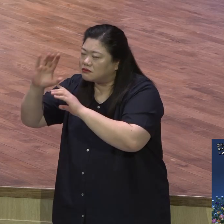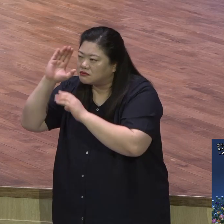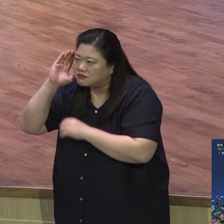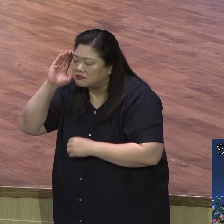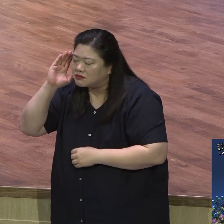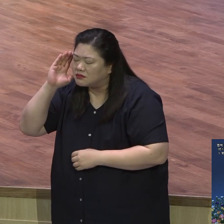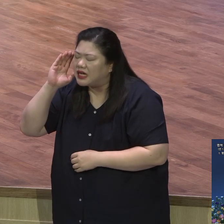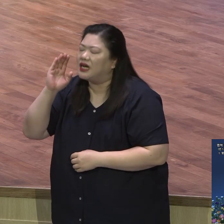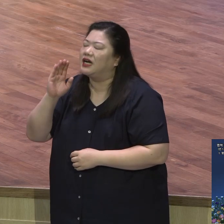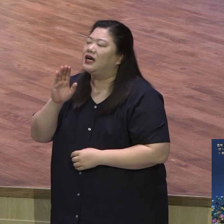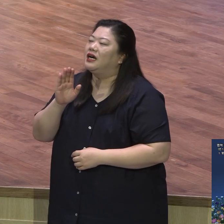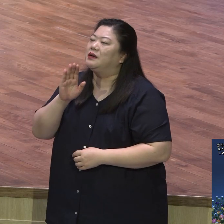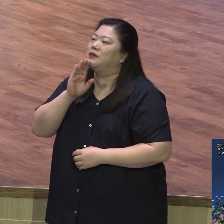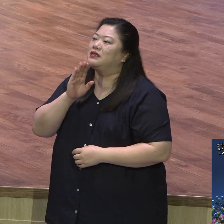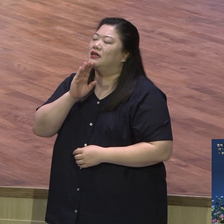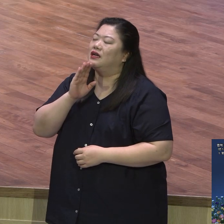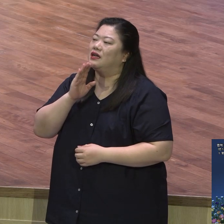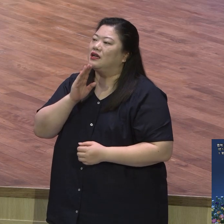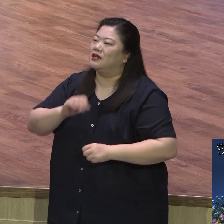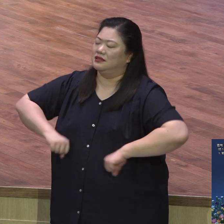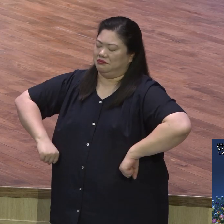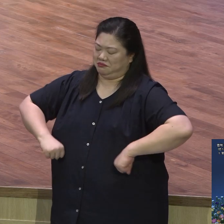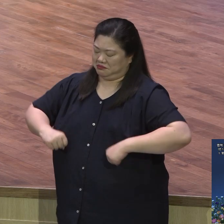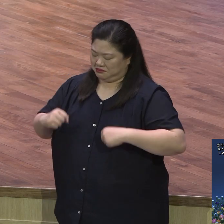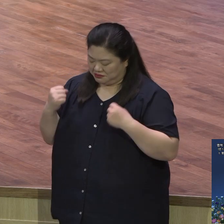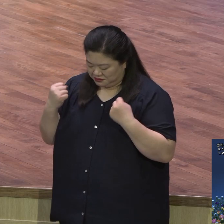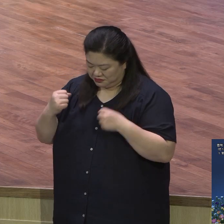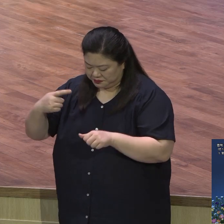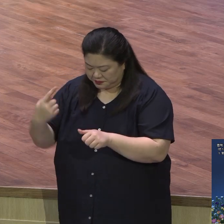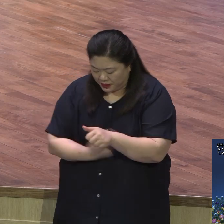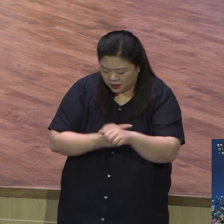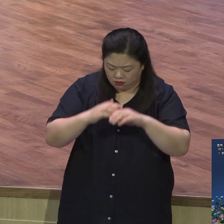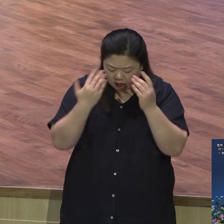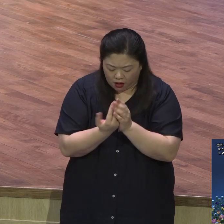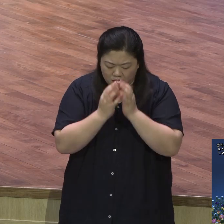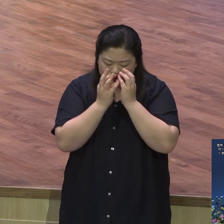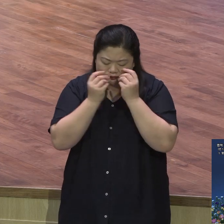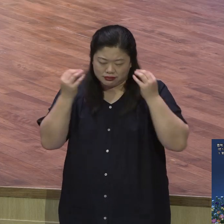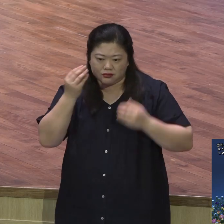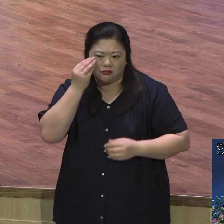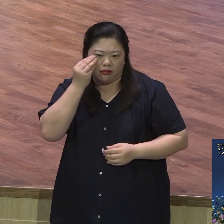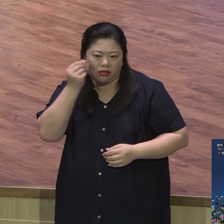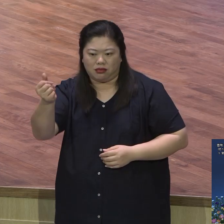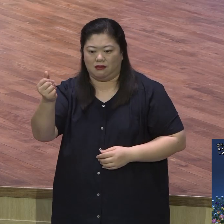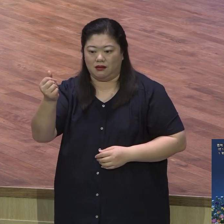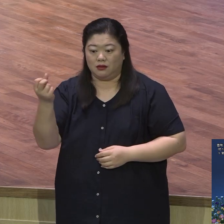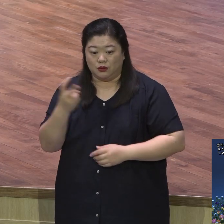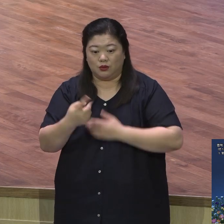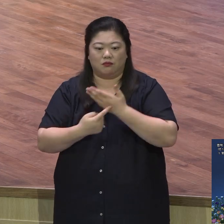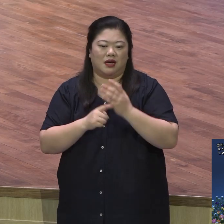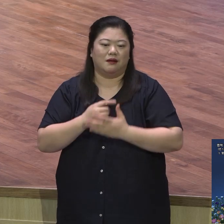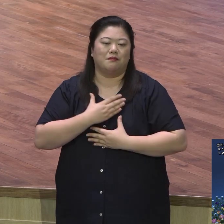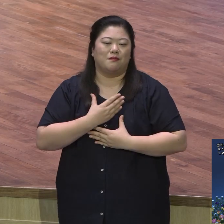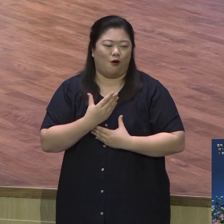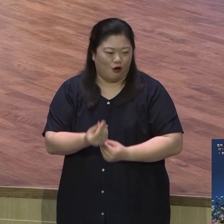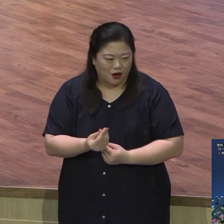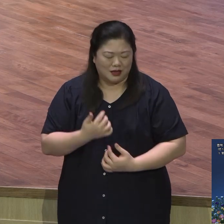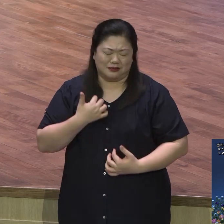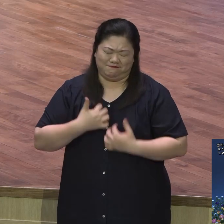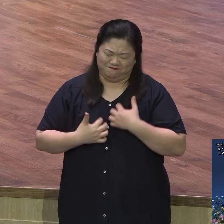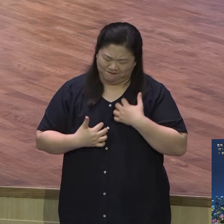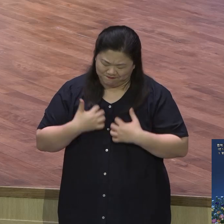해보세요 응답이 옵니다 하나님이 형통케 하세요 마음의 평안을 주시고 감사 기뻄이 넘치고